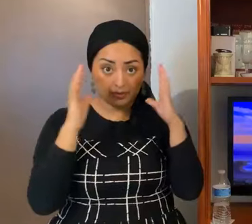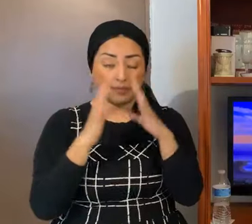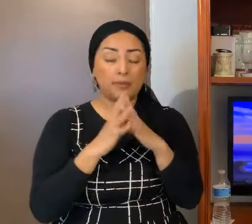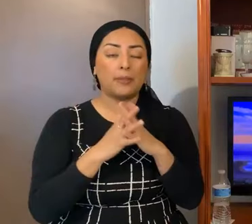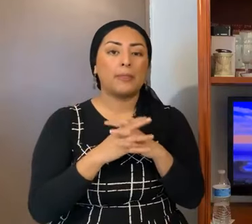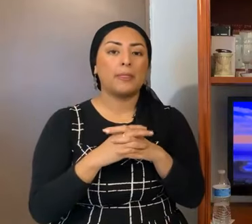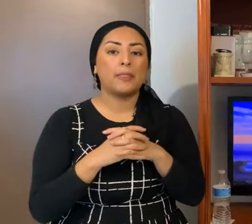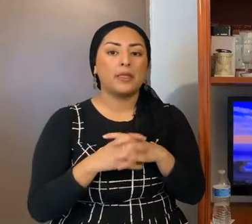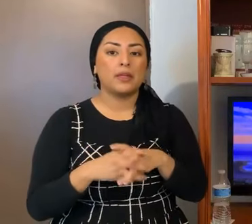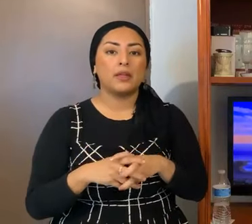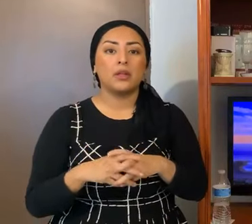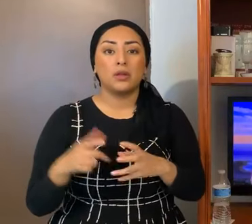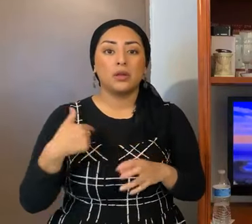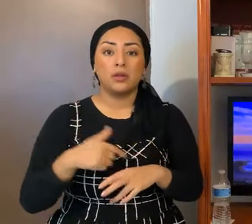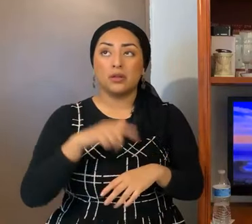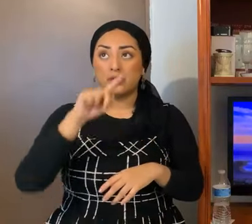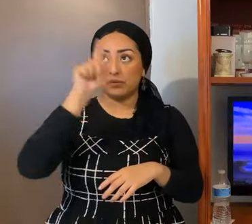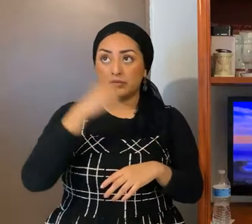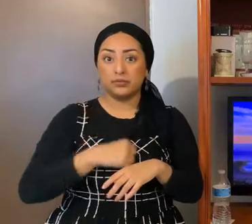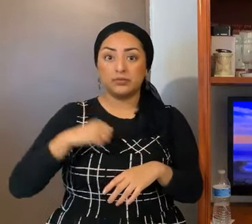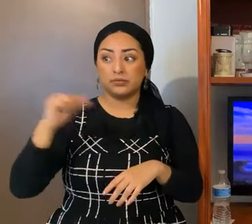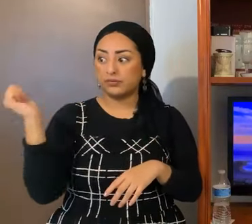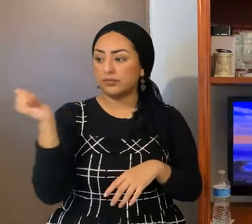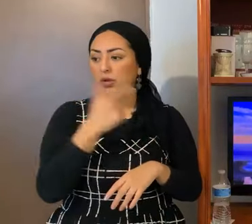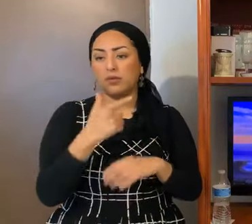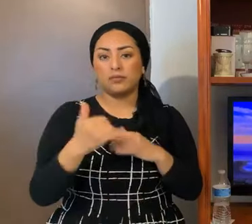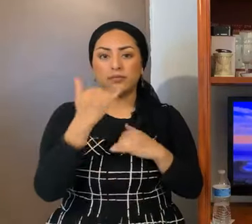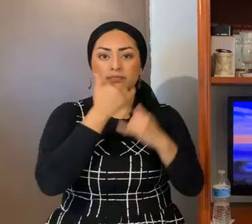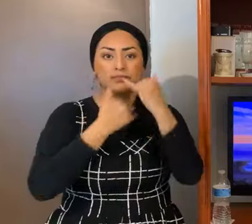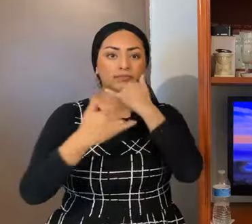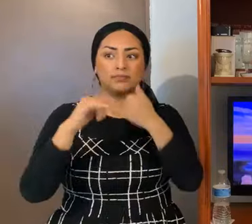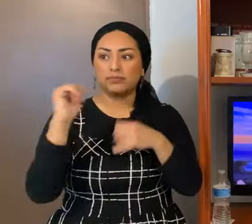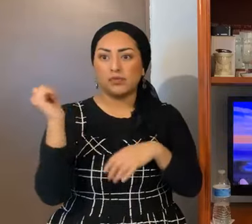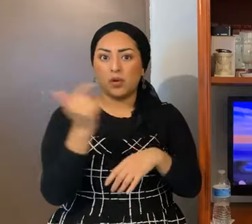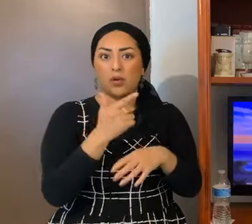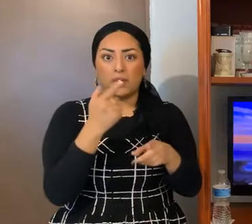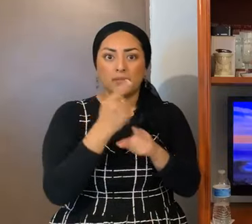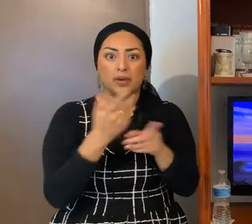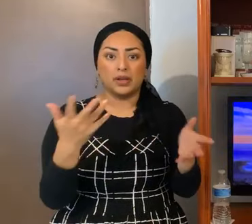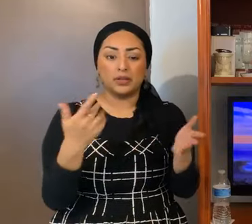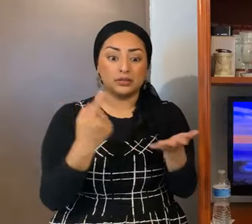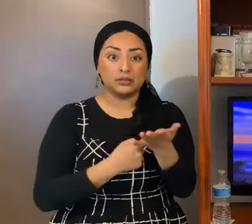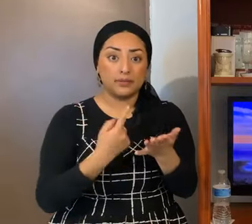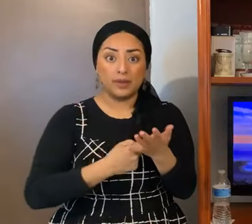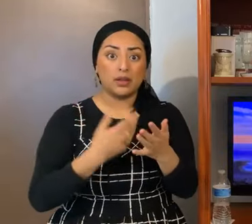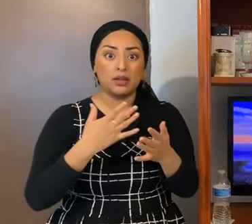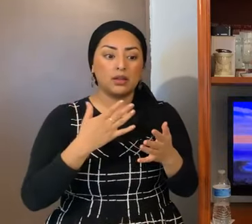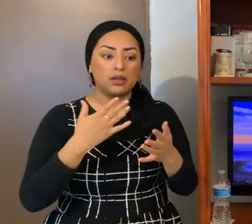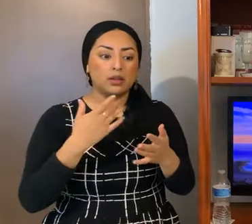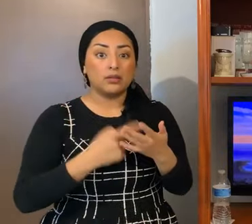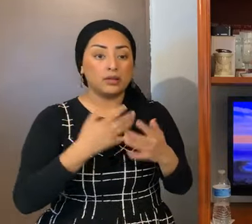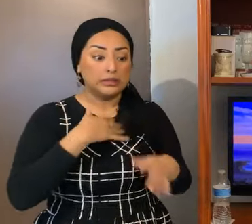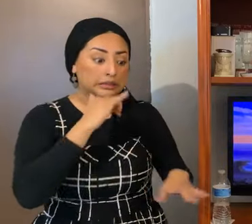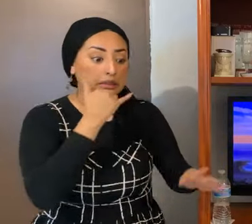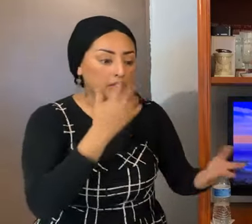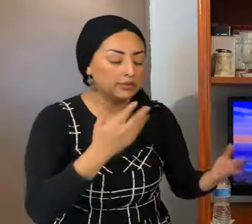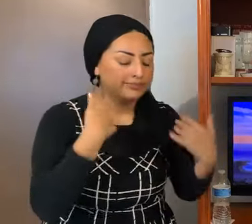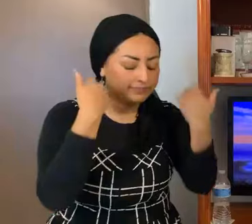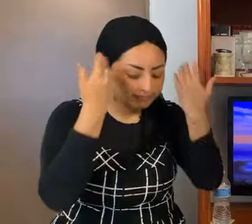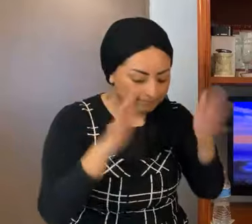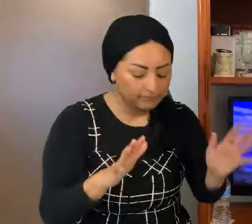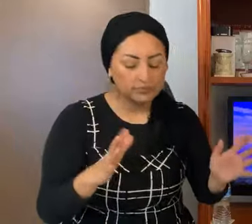aquí. Pedimos perdón porque todos cometemos torpezas, tonterías y a veces cosas que no queremos hacer,